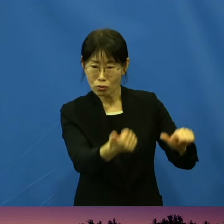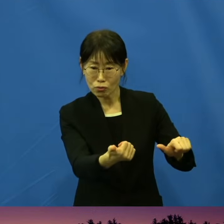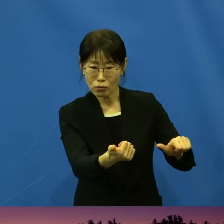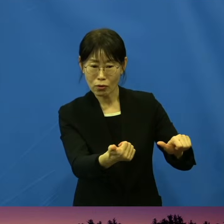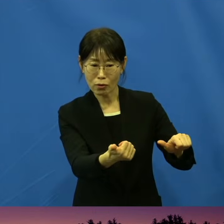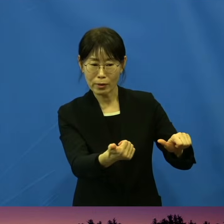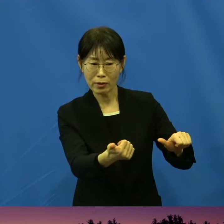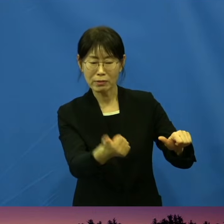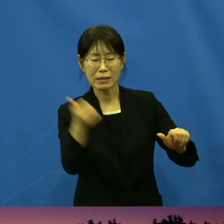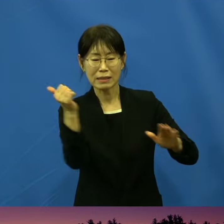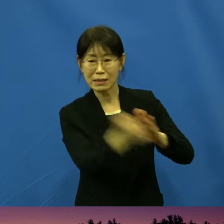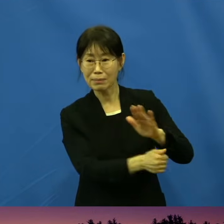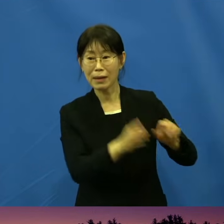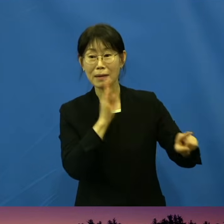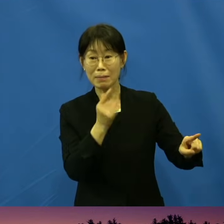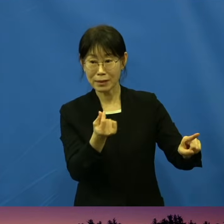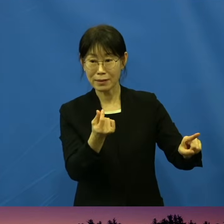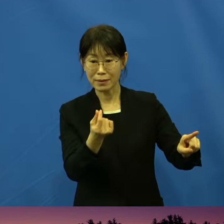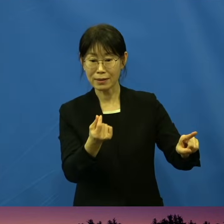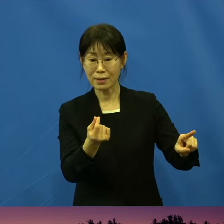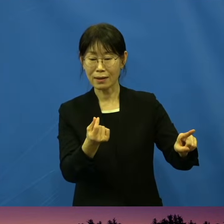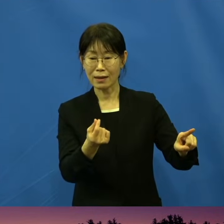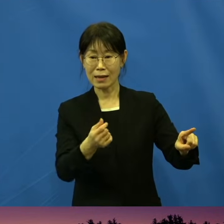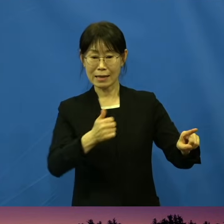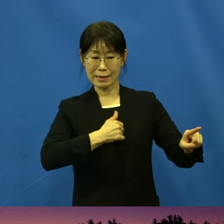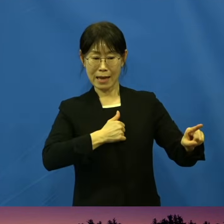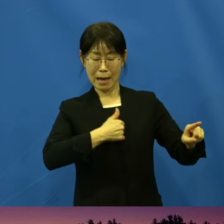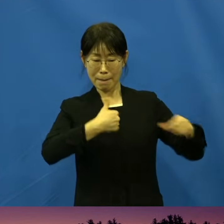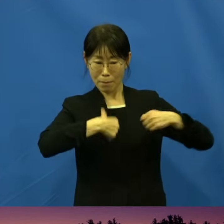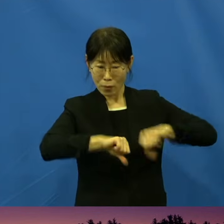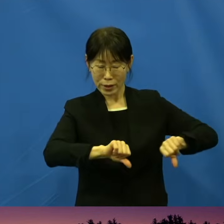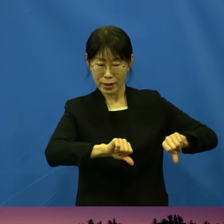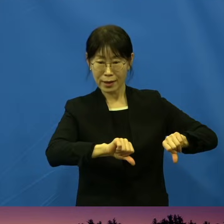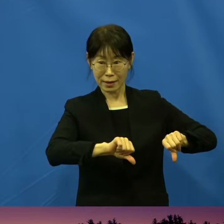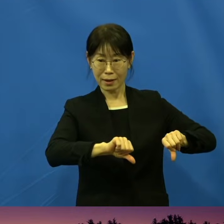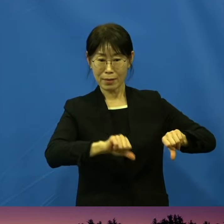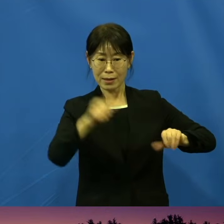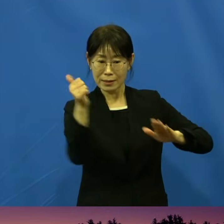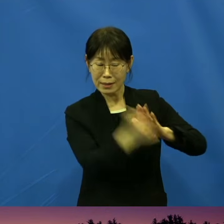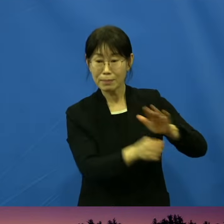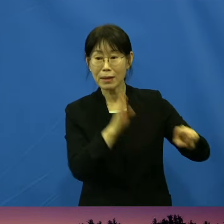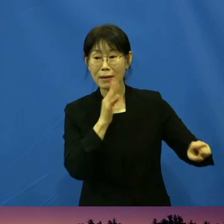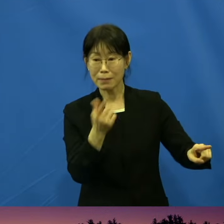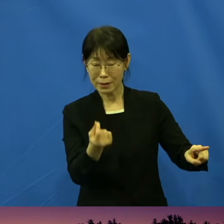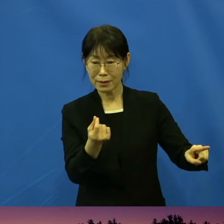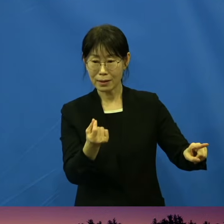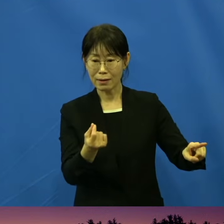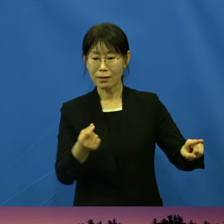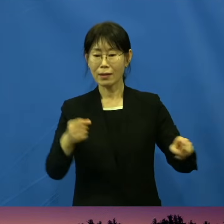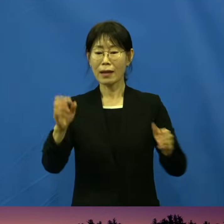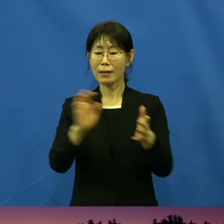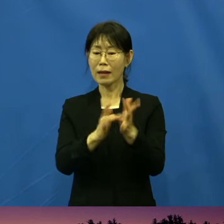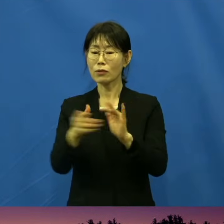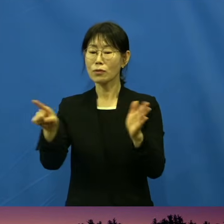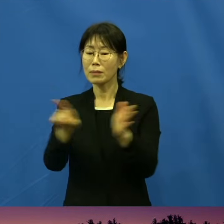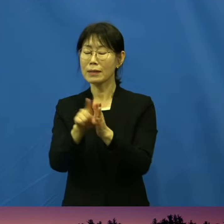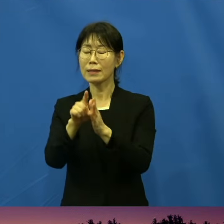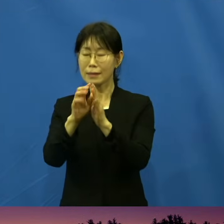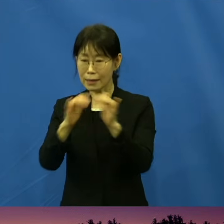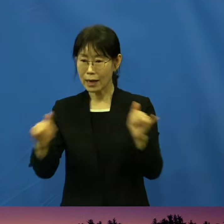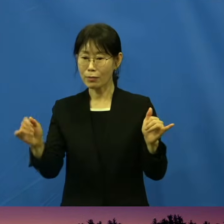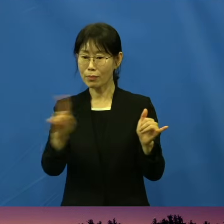그런데 이거는 세상에서는 이해할 수 없는 논리예요. 어떻게 죽으면 산다는 게 이해가 안 되는 거죠, 세상은. 십자가를 모르니까.